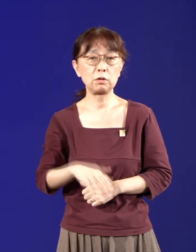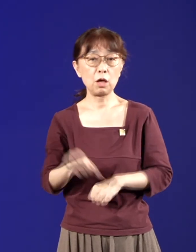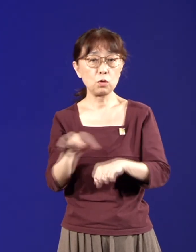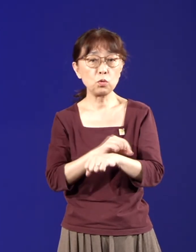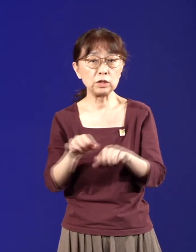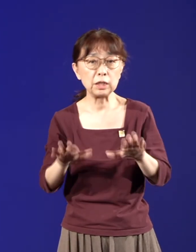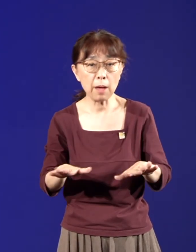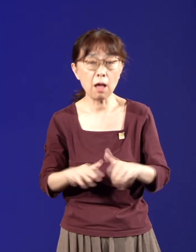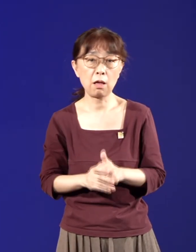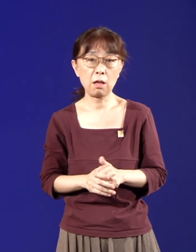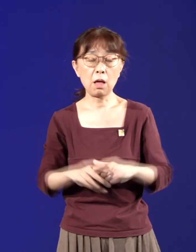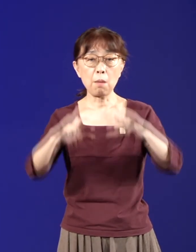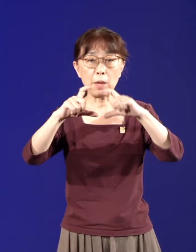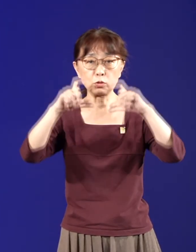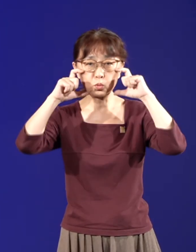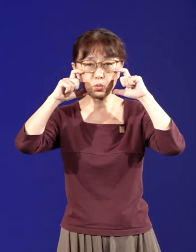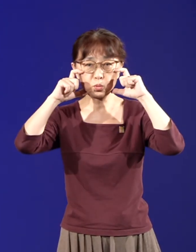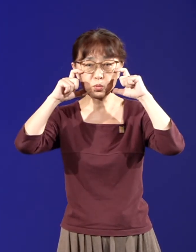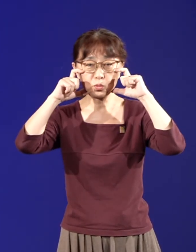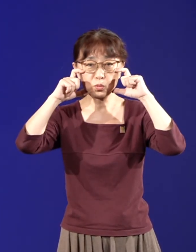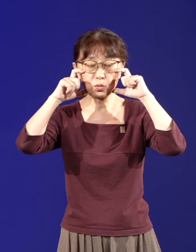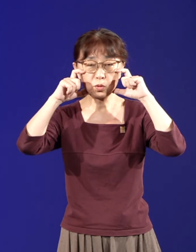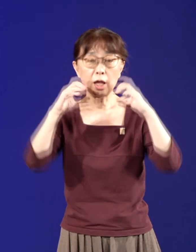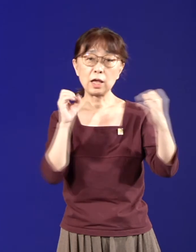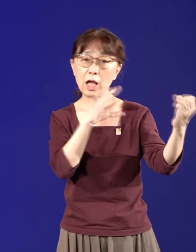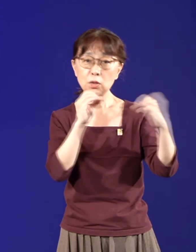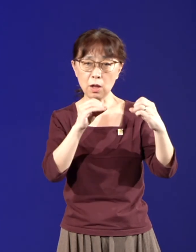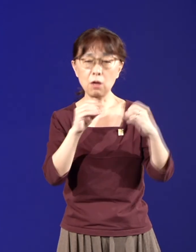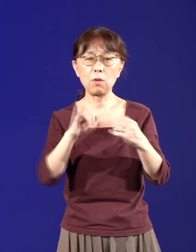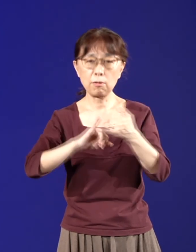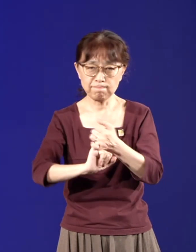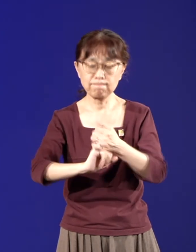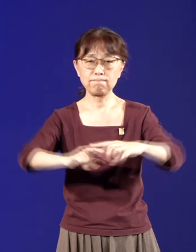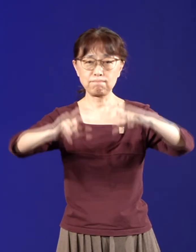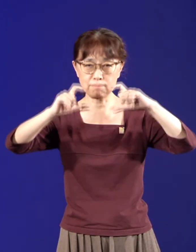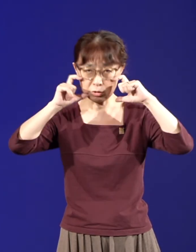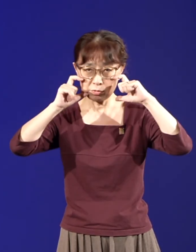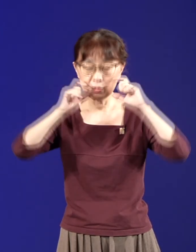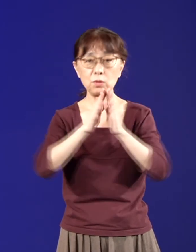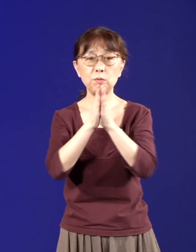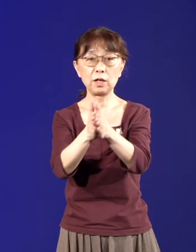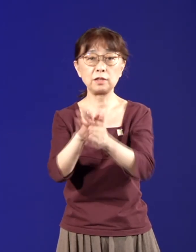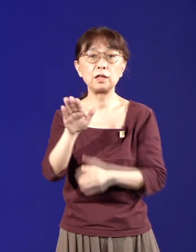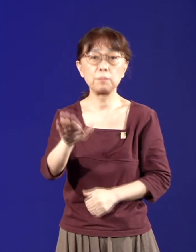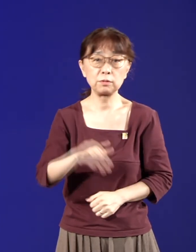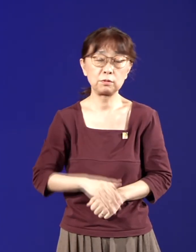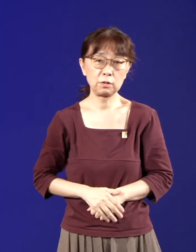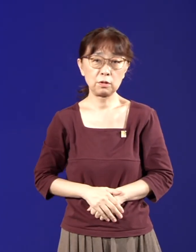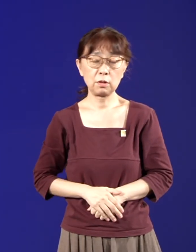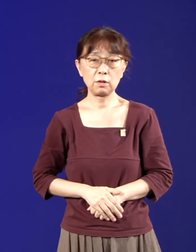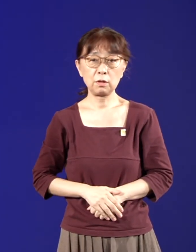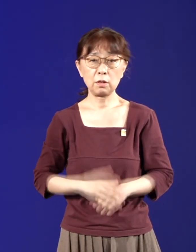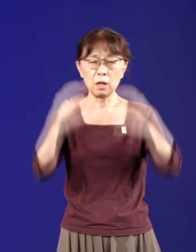今マスク着用でですね、会話の際にはマスク着用ということをお願いしておりますので、熱